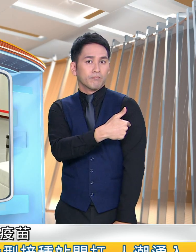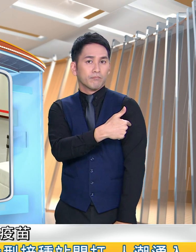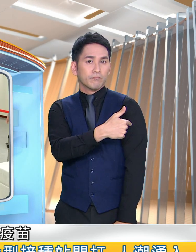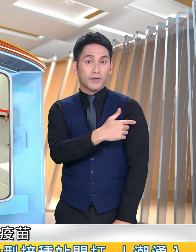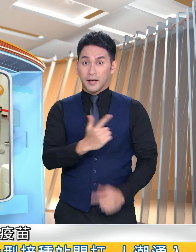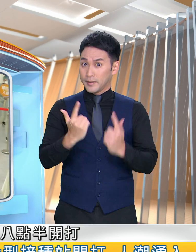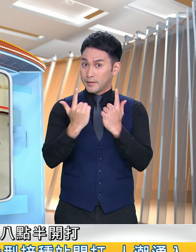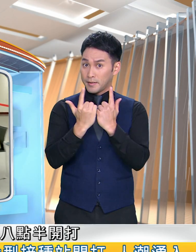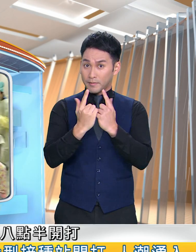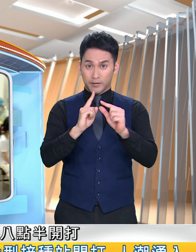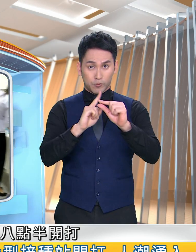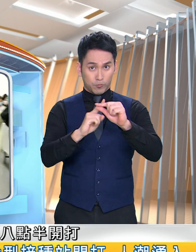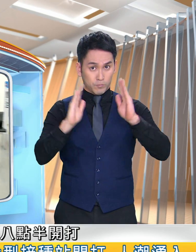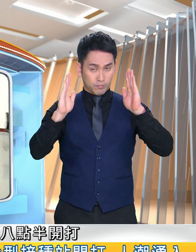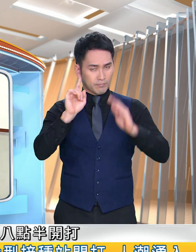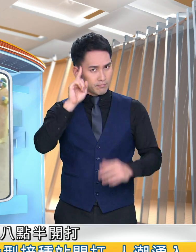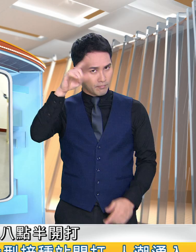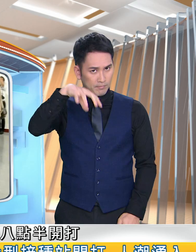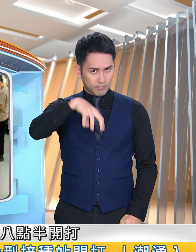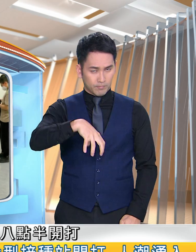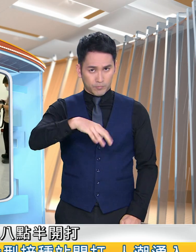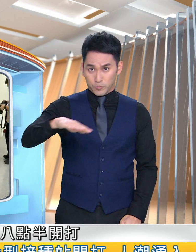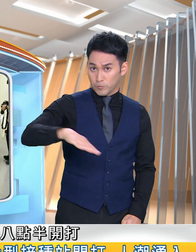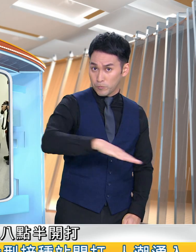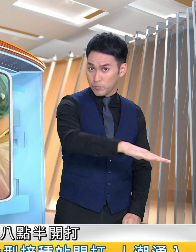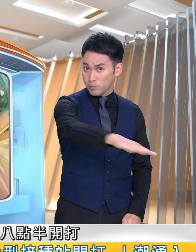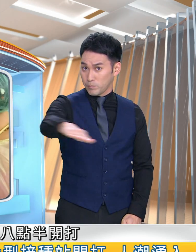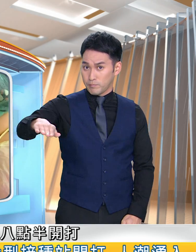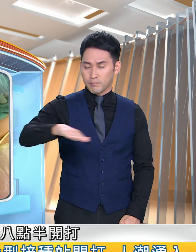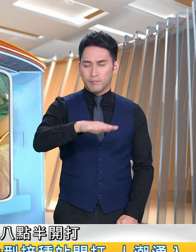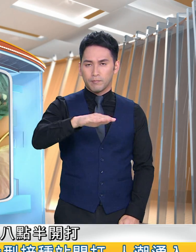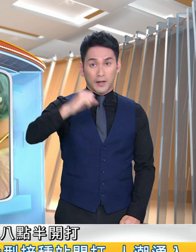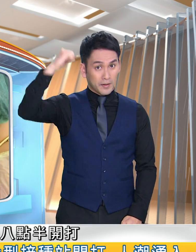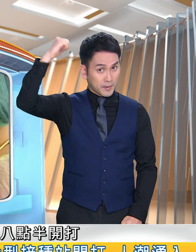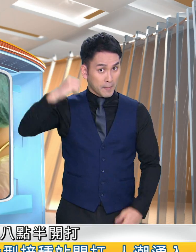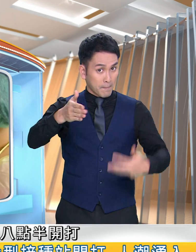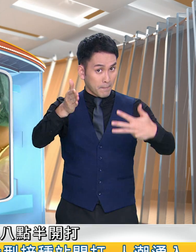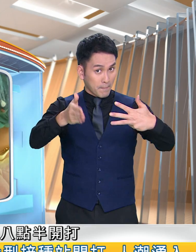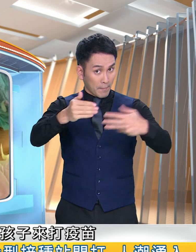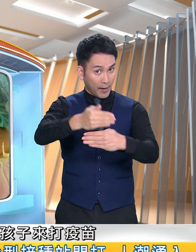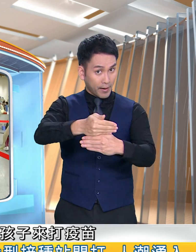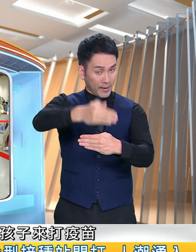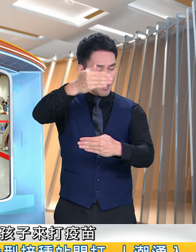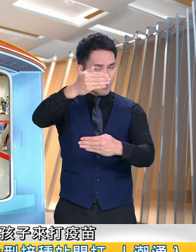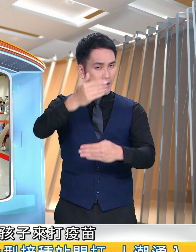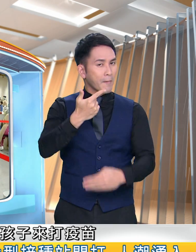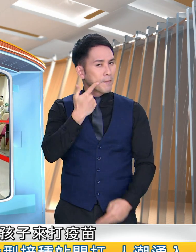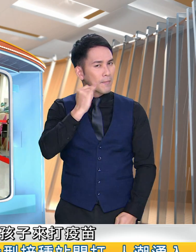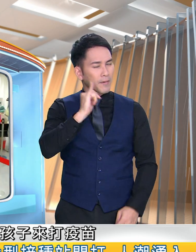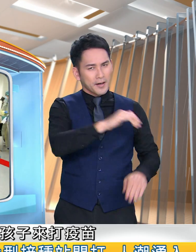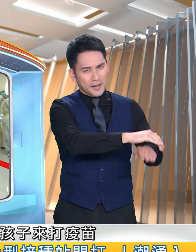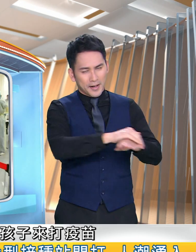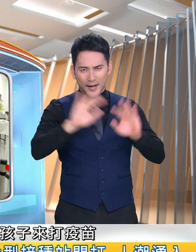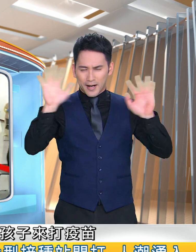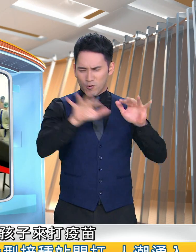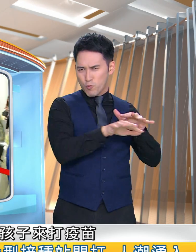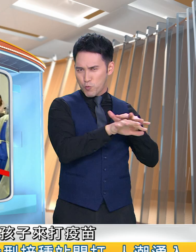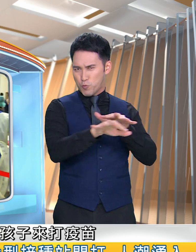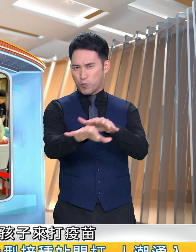而台北自由广场一早8:30开打，就涌入了不少的家长带着孩子来